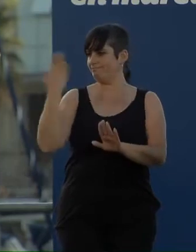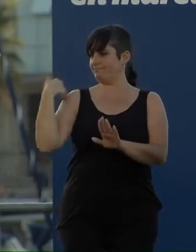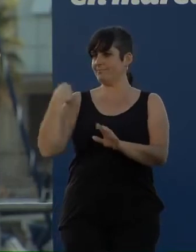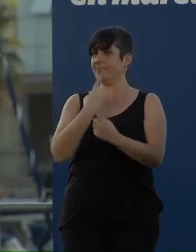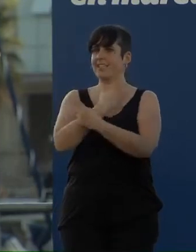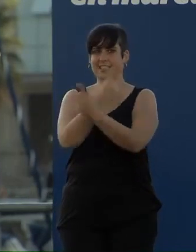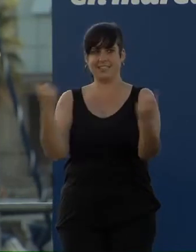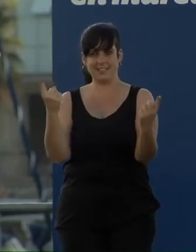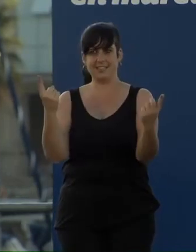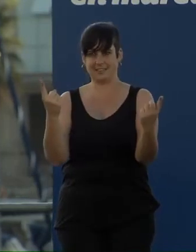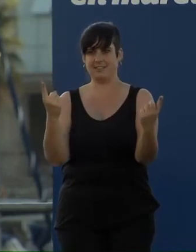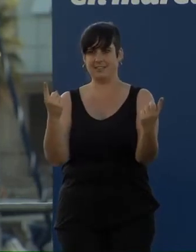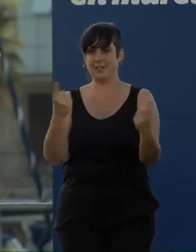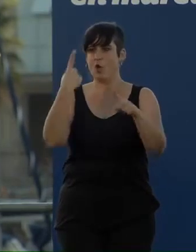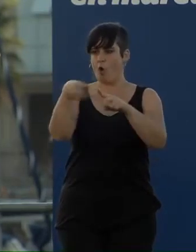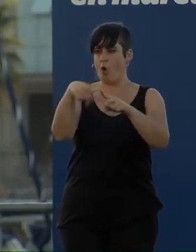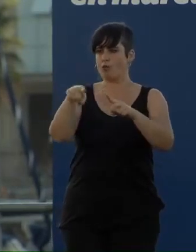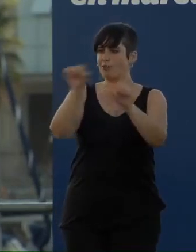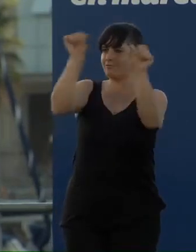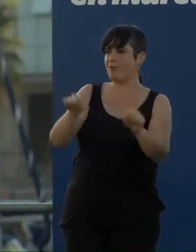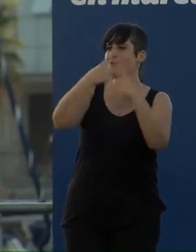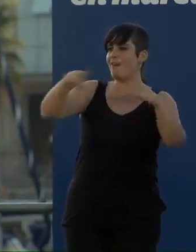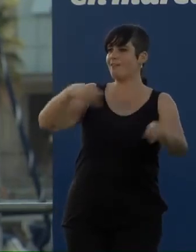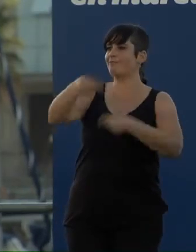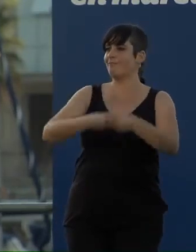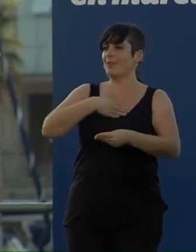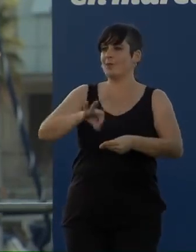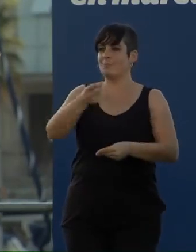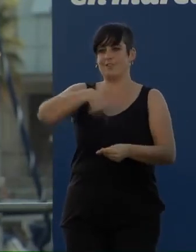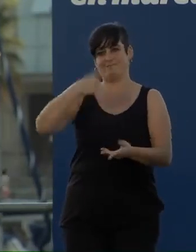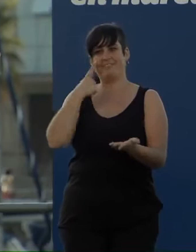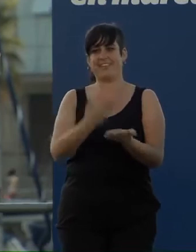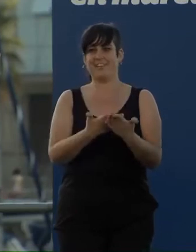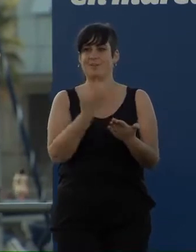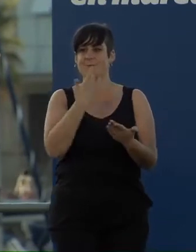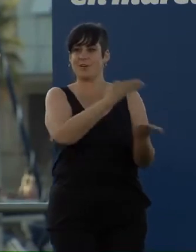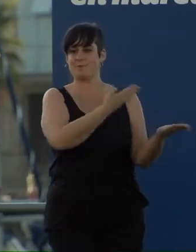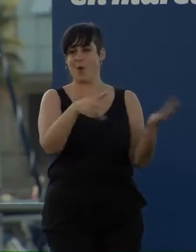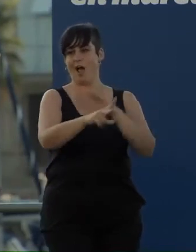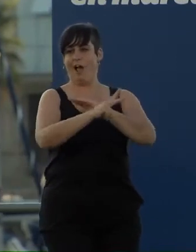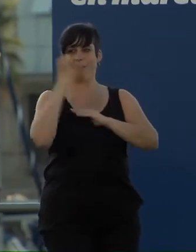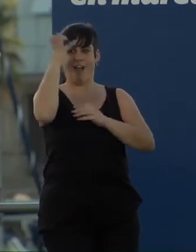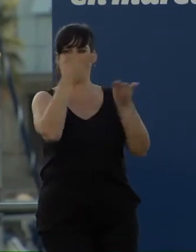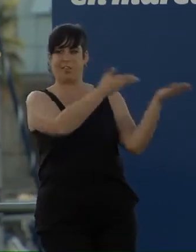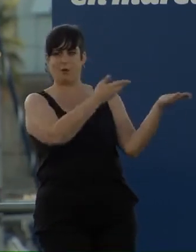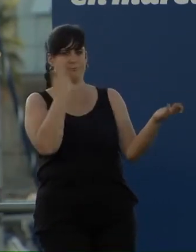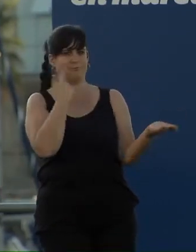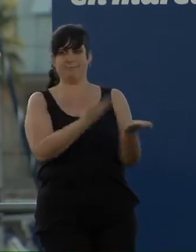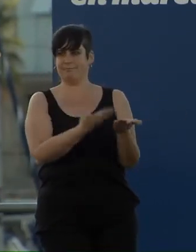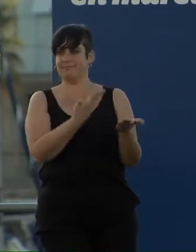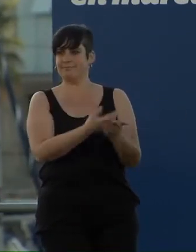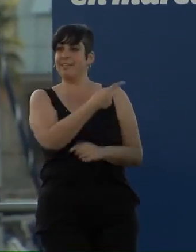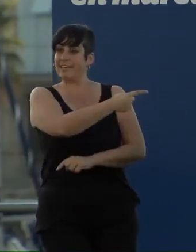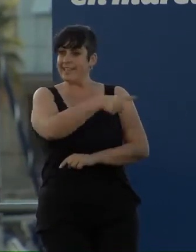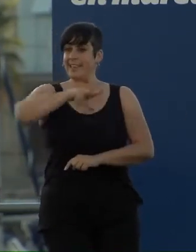podíamos facer as cosas deotra forma y demostramos aquí está o exemplo de Julio ferreiro en Coruña demostrando que si se